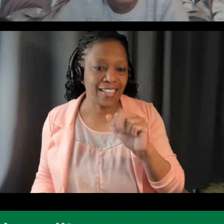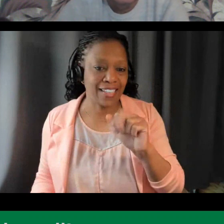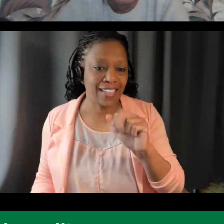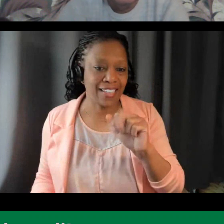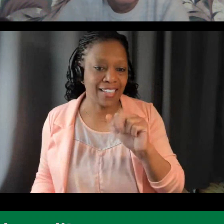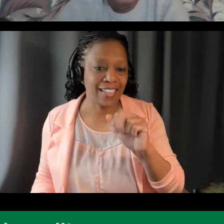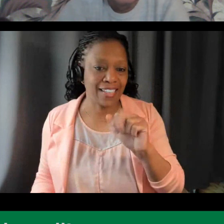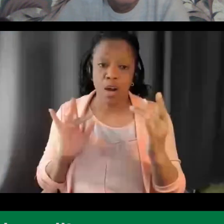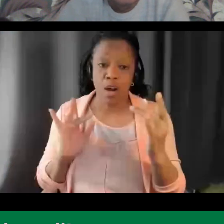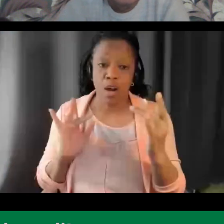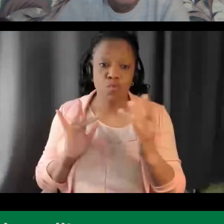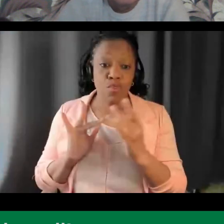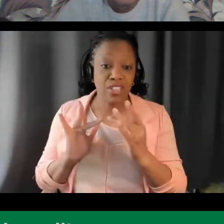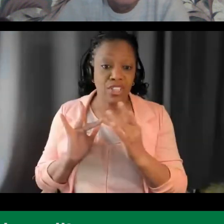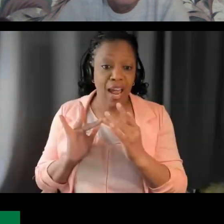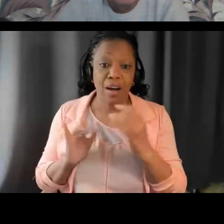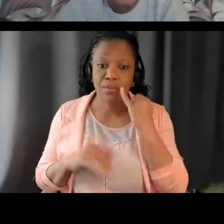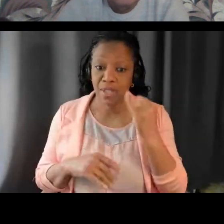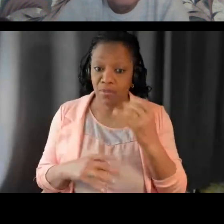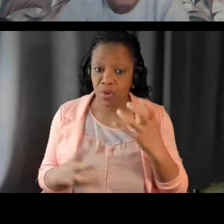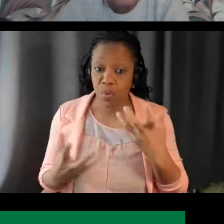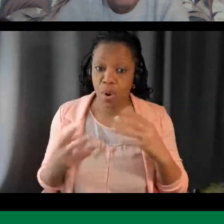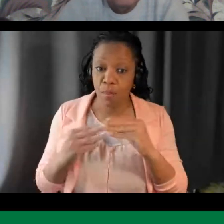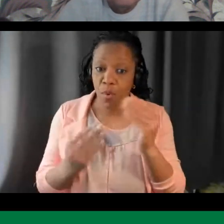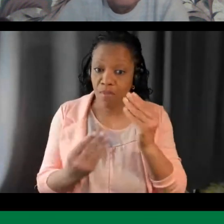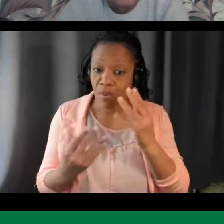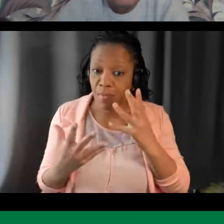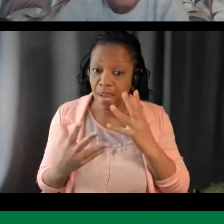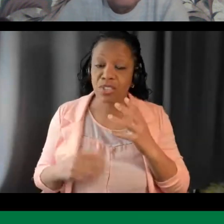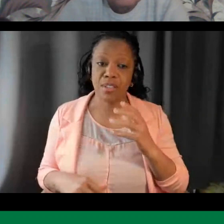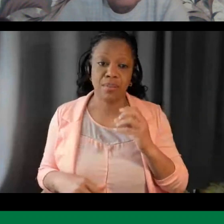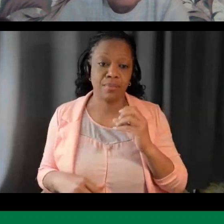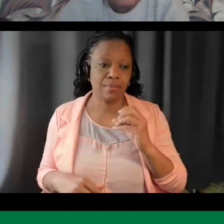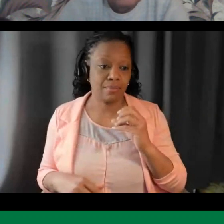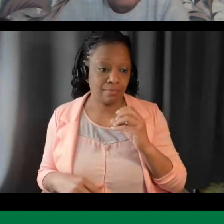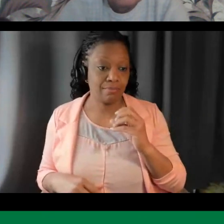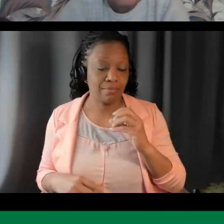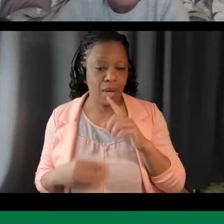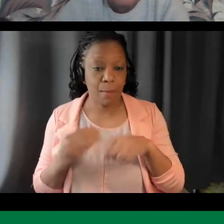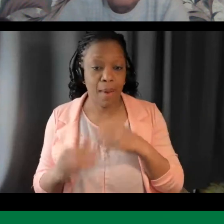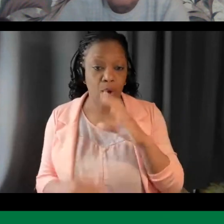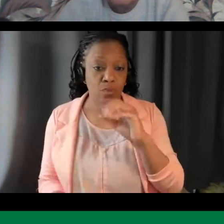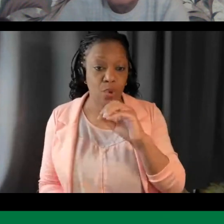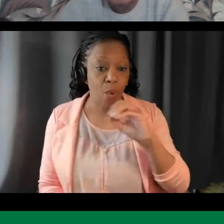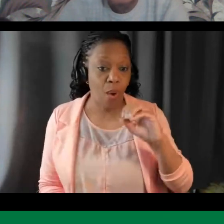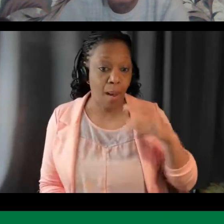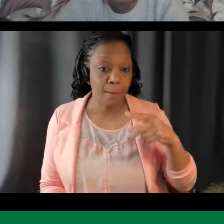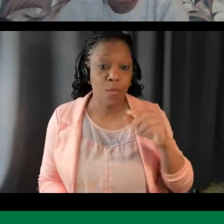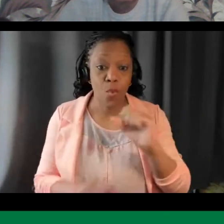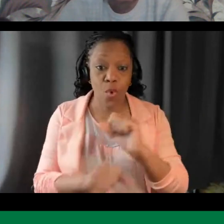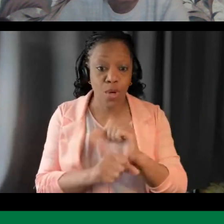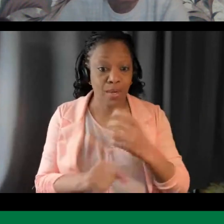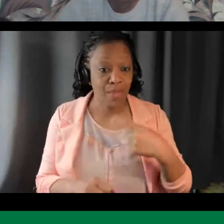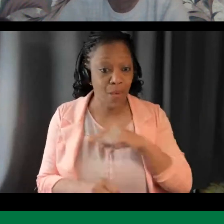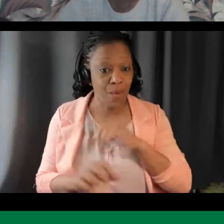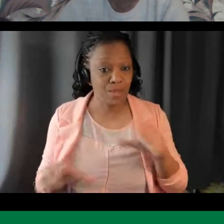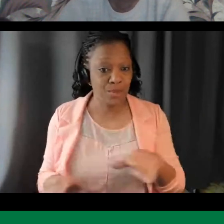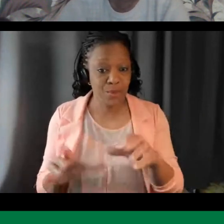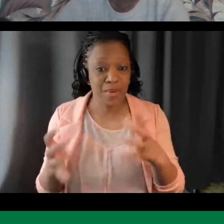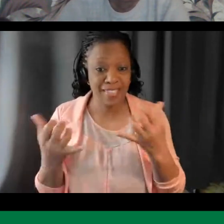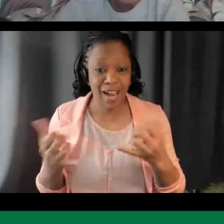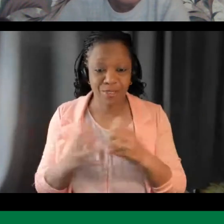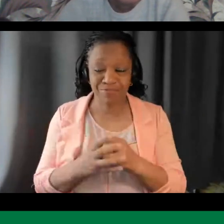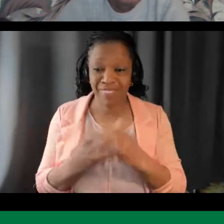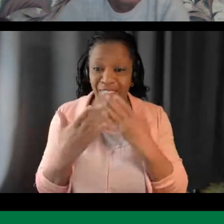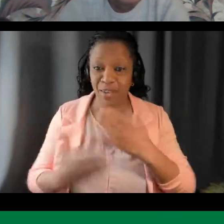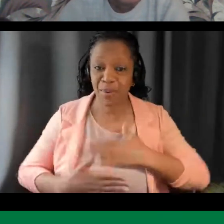or follow-ups or want to learn more about the cooperative work that we're engaged in. So,